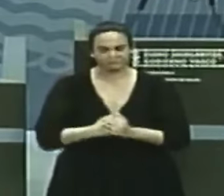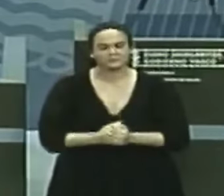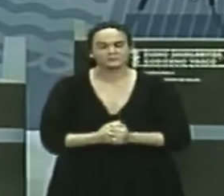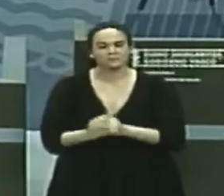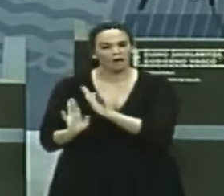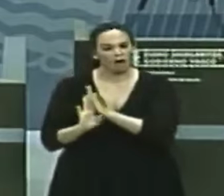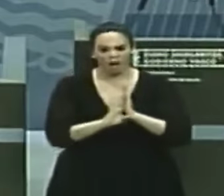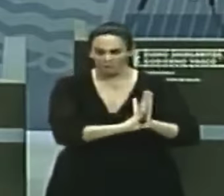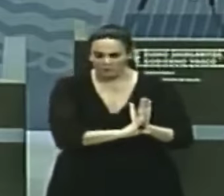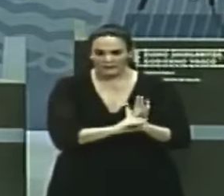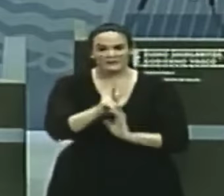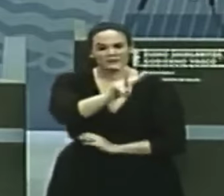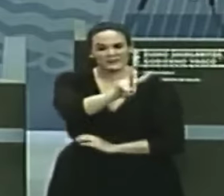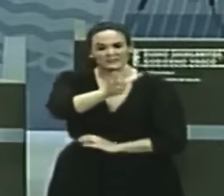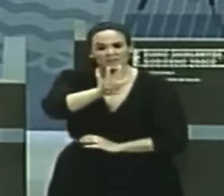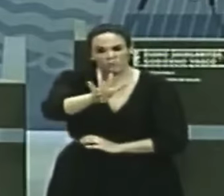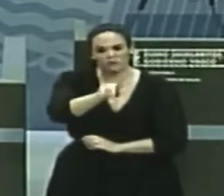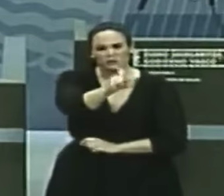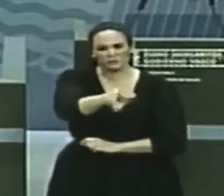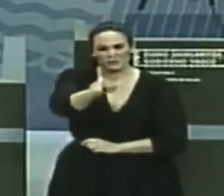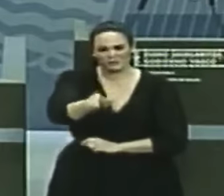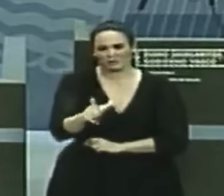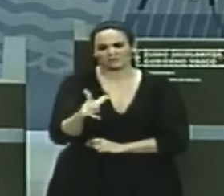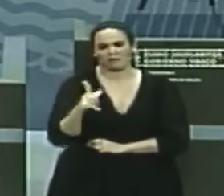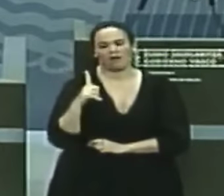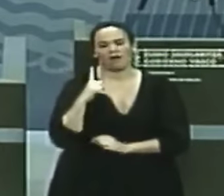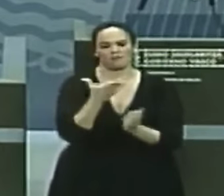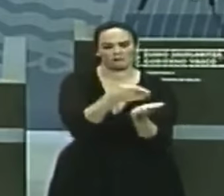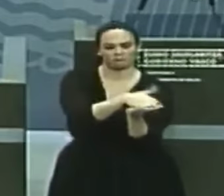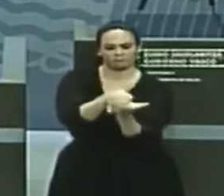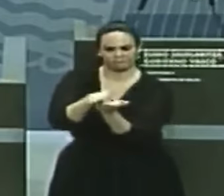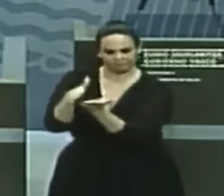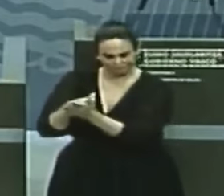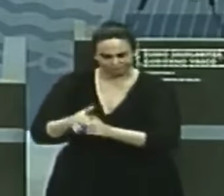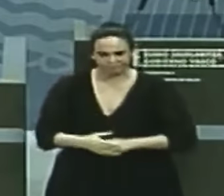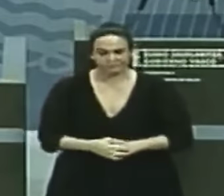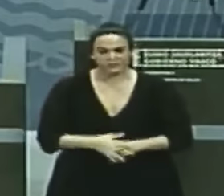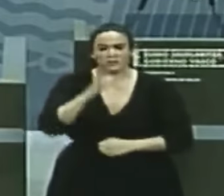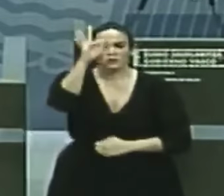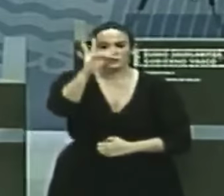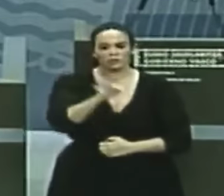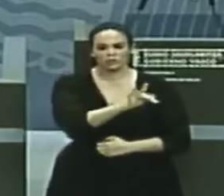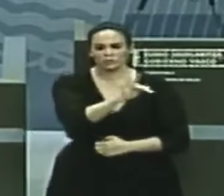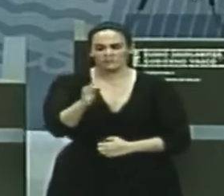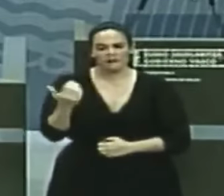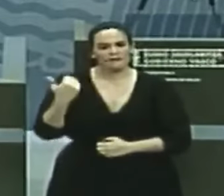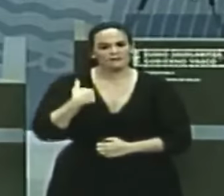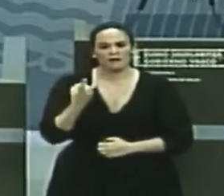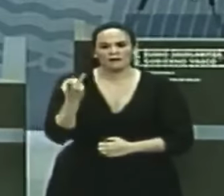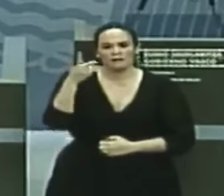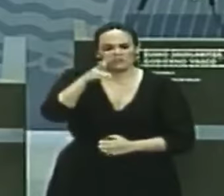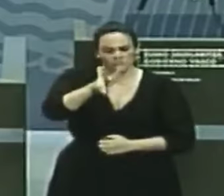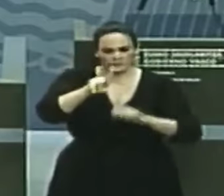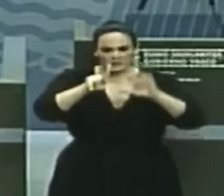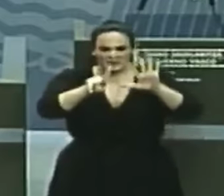24 personas fallecieron durante el día de ayer en total son ya 265